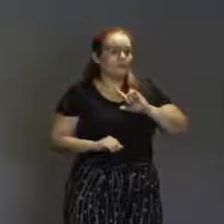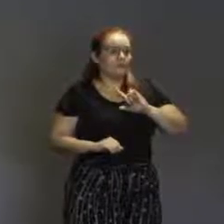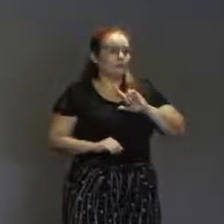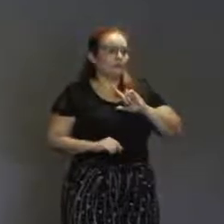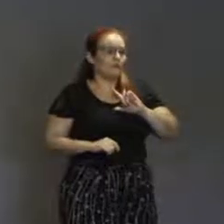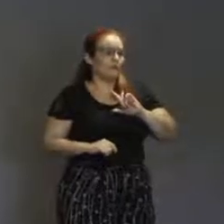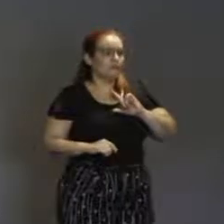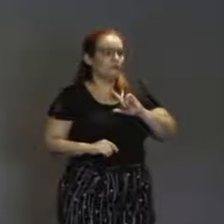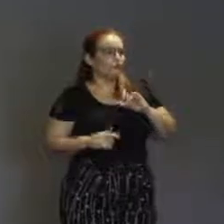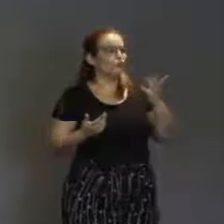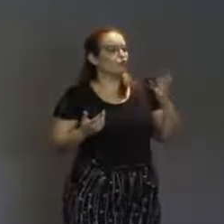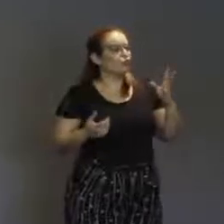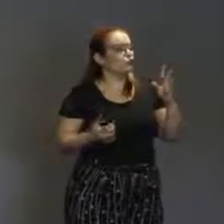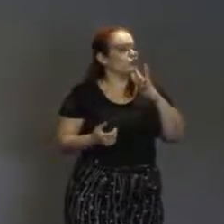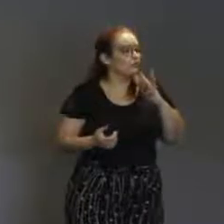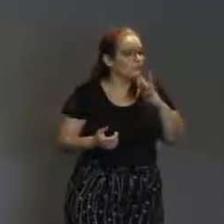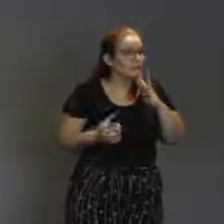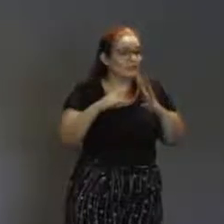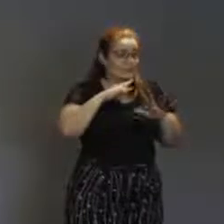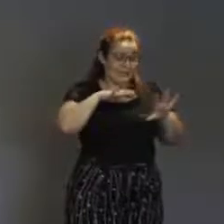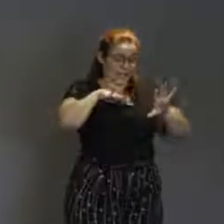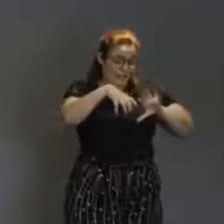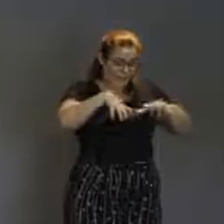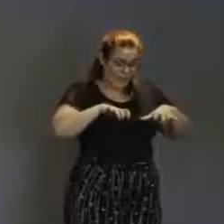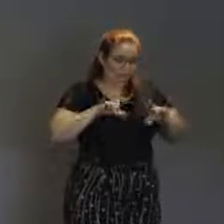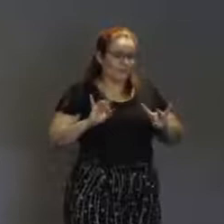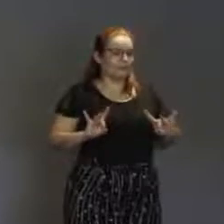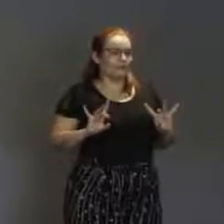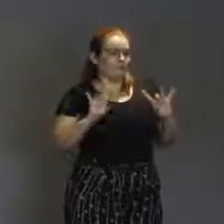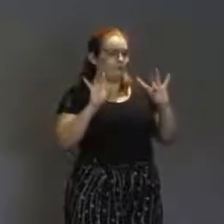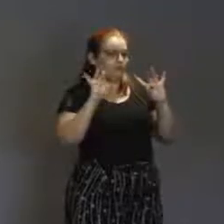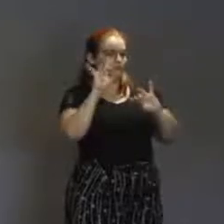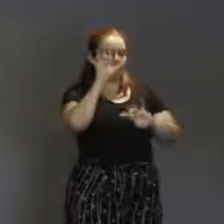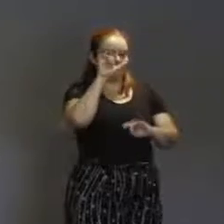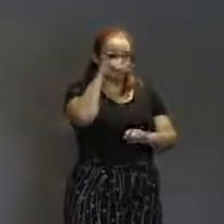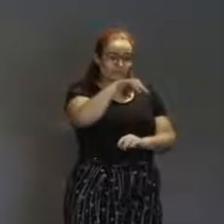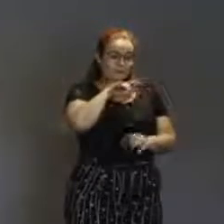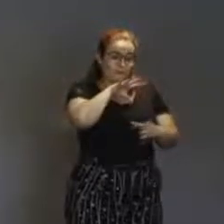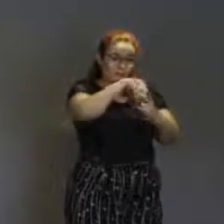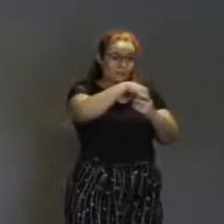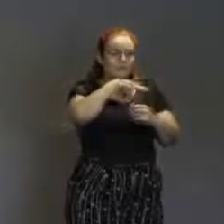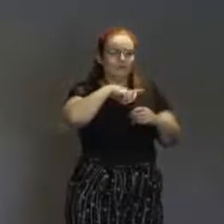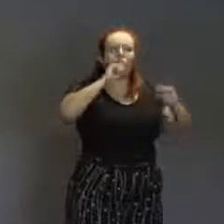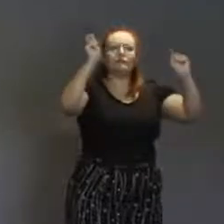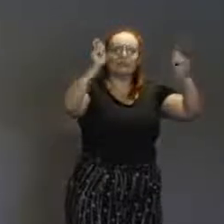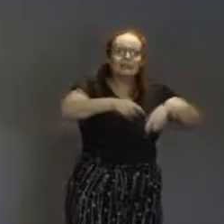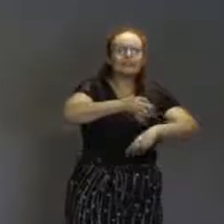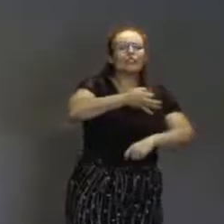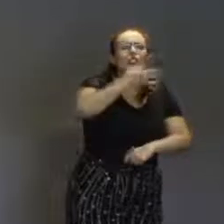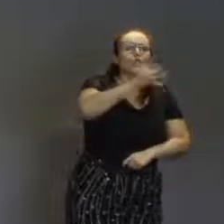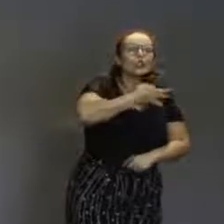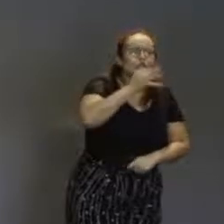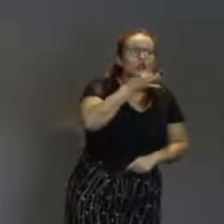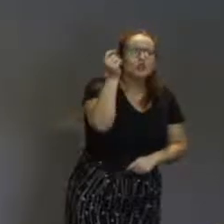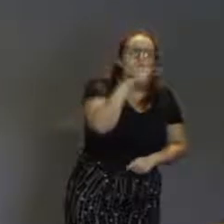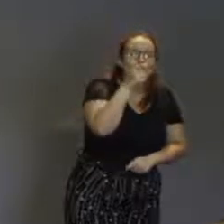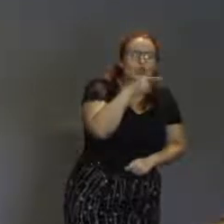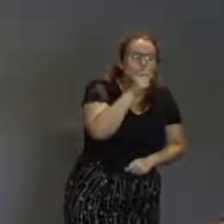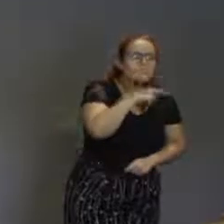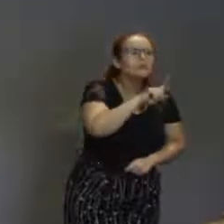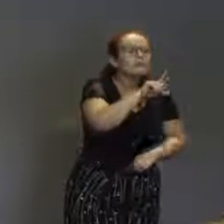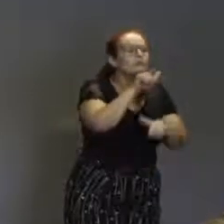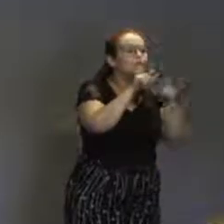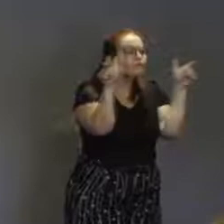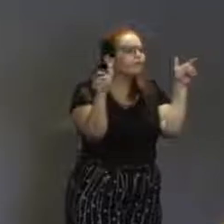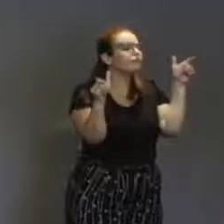acumulam muito conhecimento, têm as suas áreas específicas, e ali elas têm uma capacidade crítica muito grande. E essa capacidade crítica não